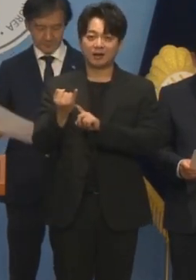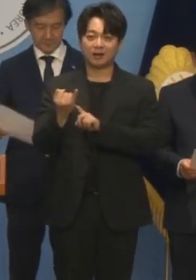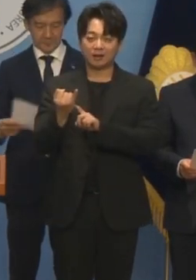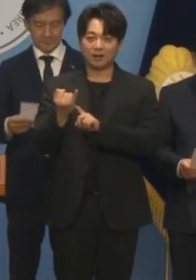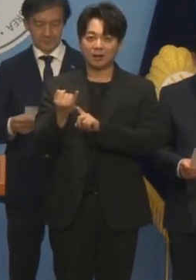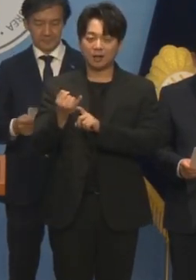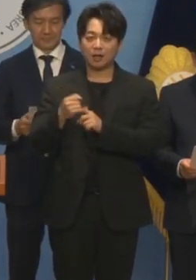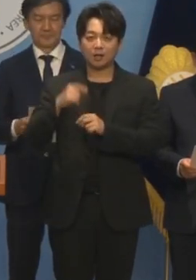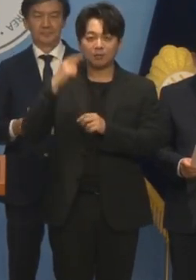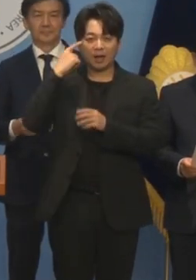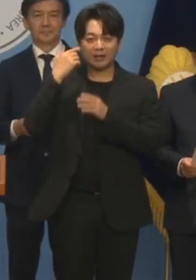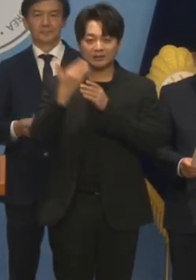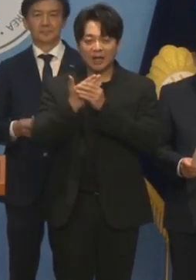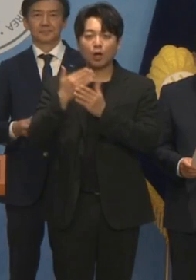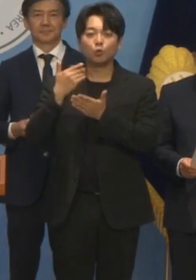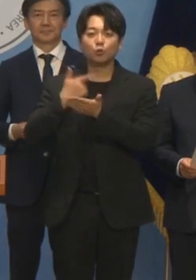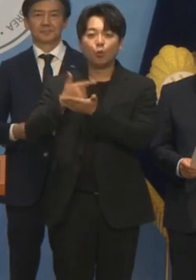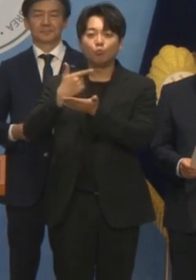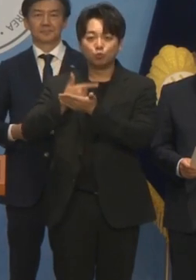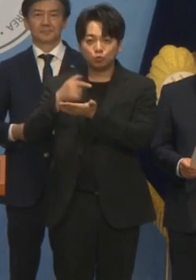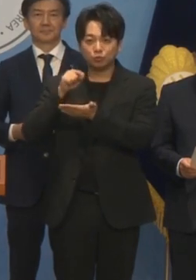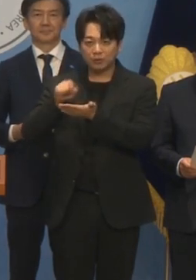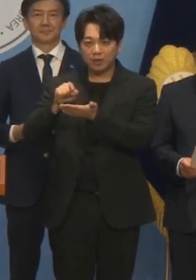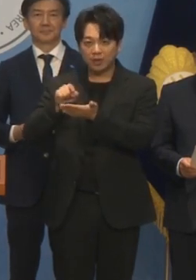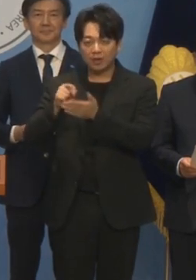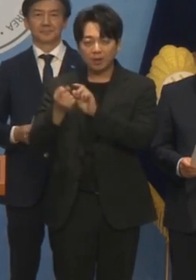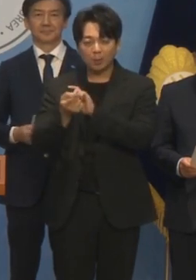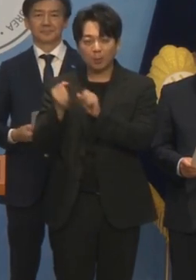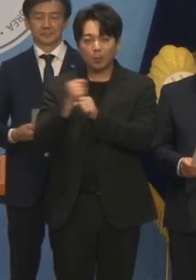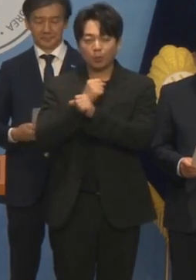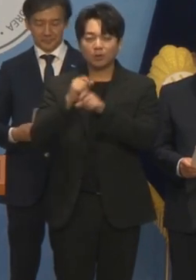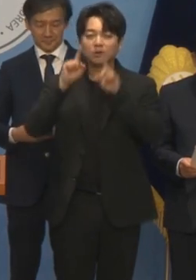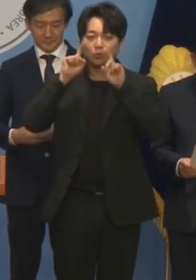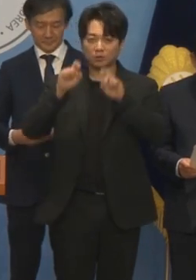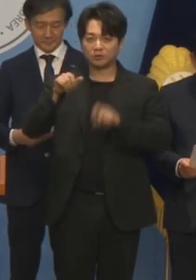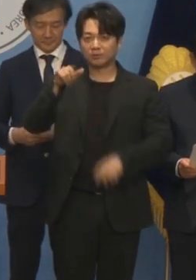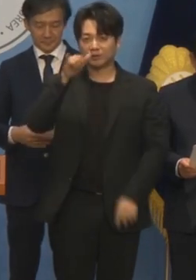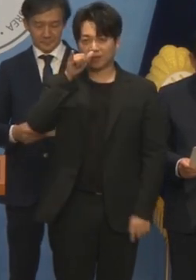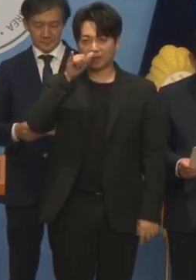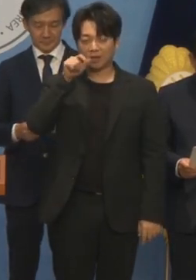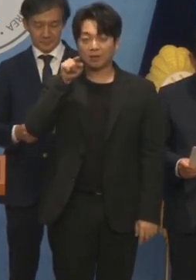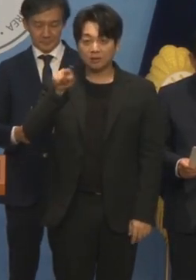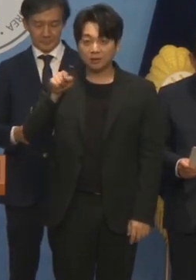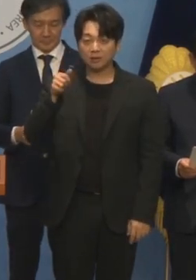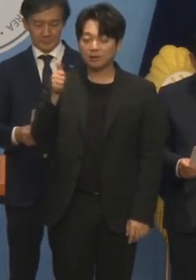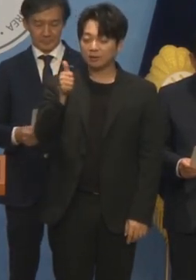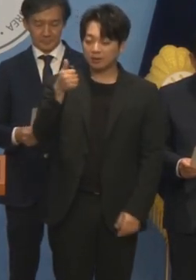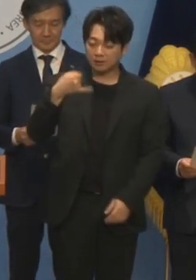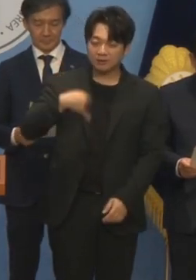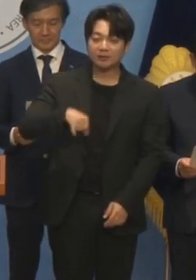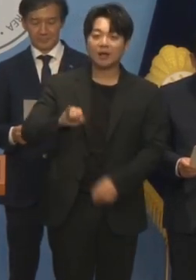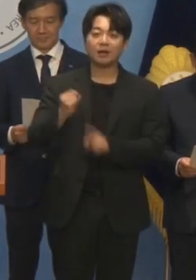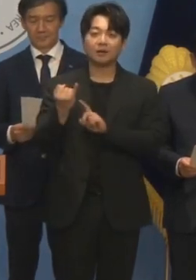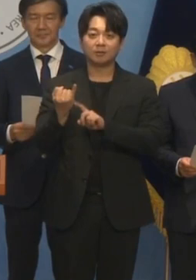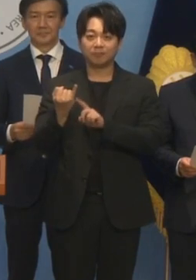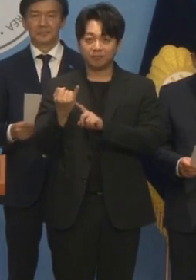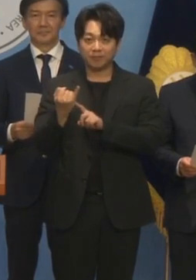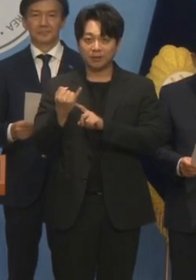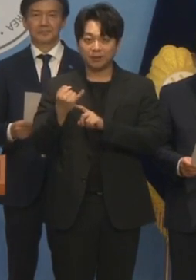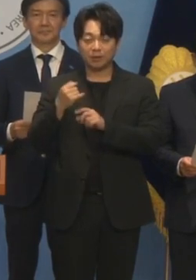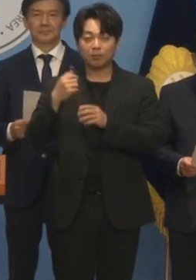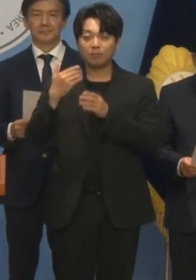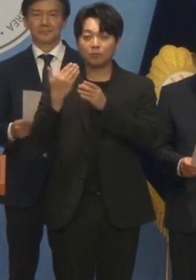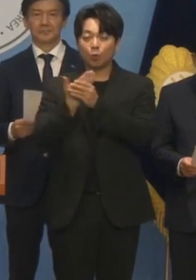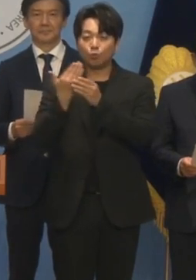의혹입니다. 특히 한동훈 딸 사건의 경우 해당 기관이 심사 규정을 회신하지 않았다는